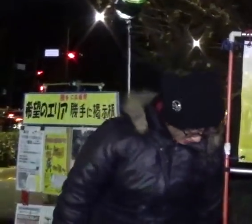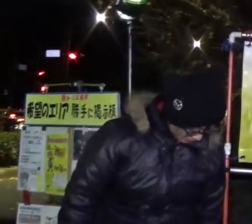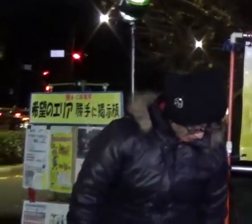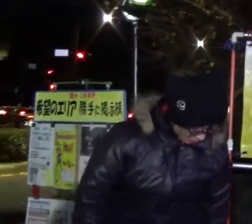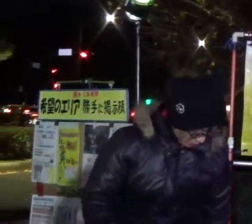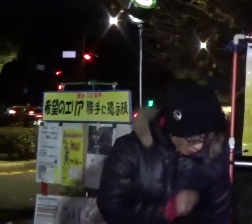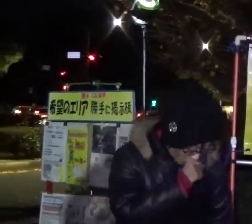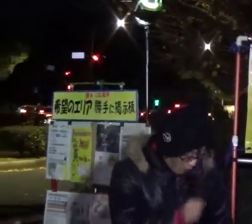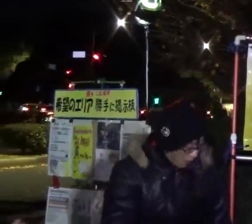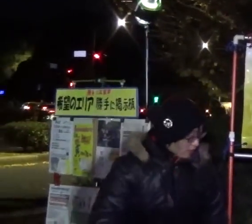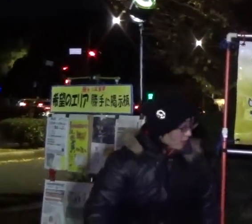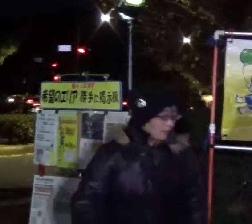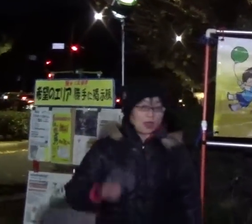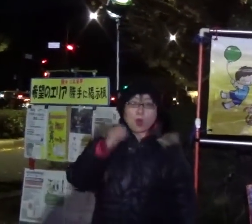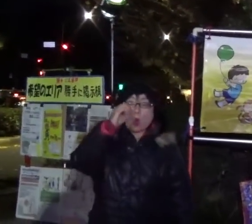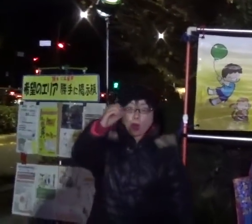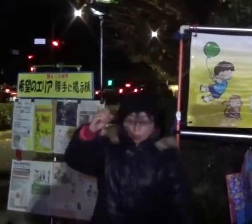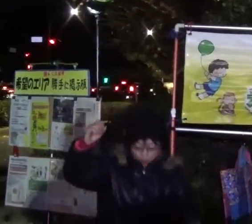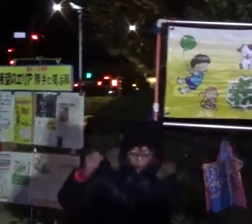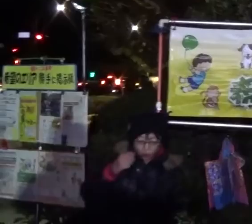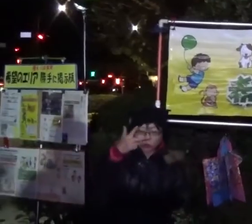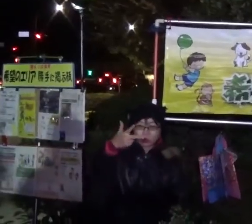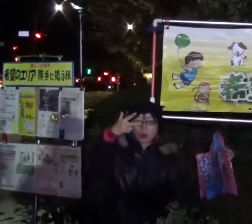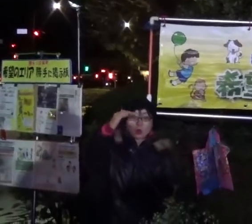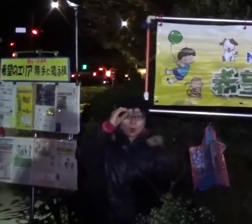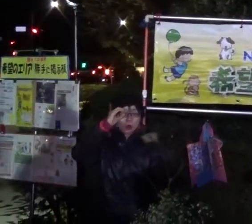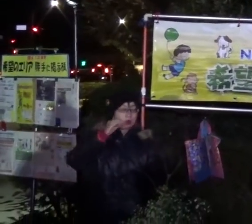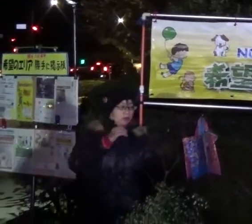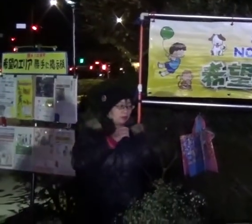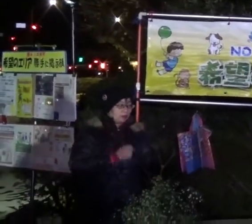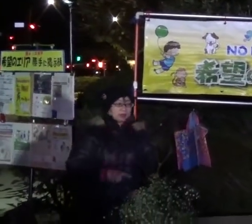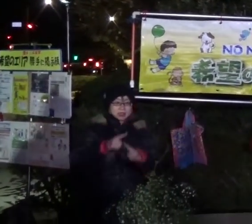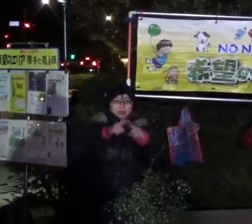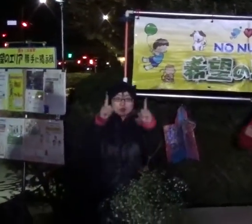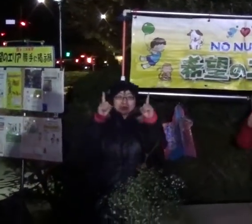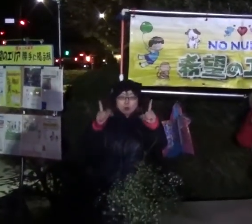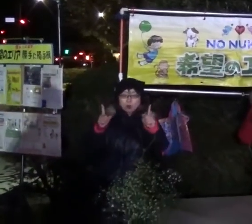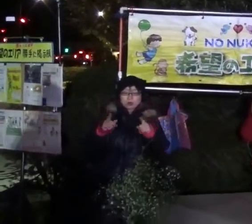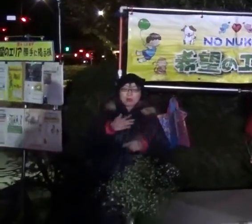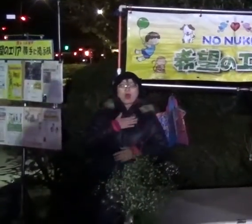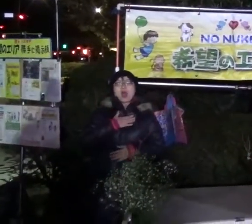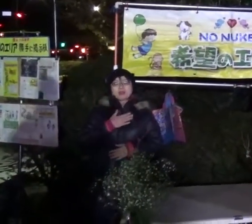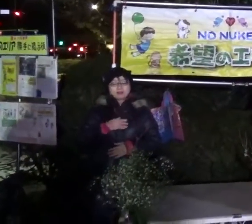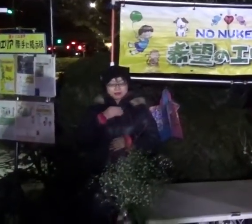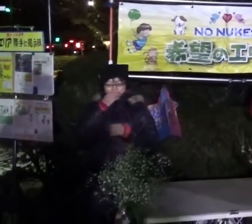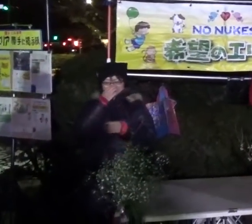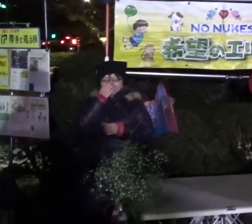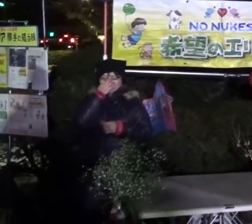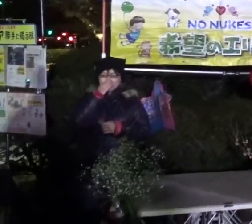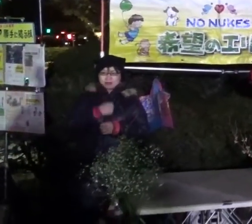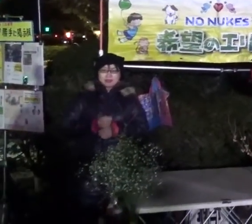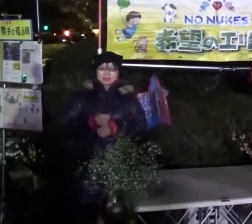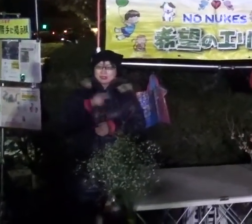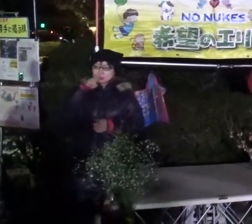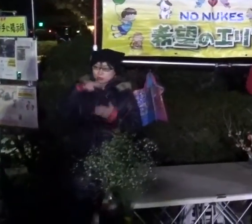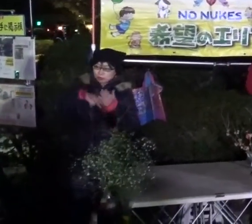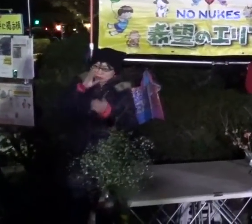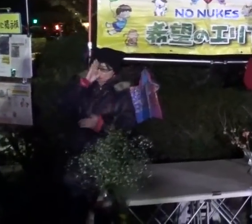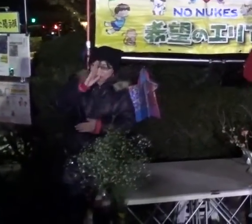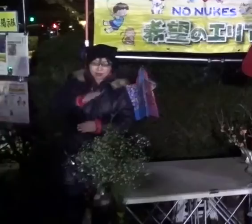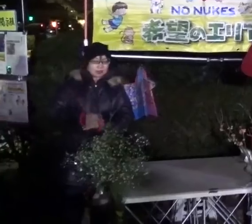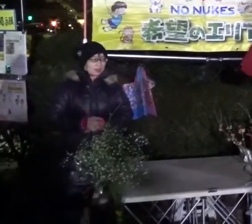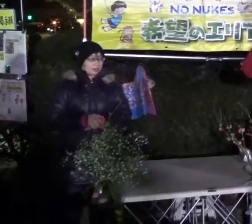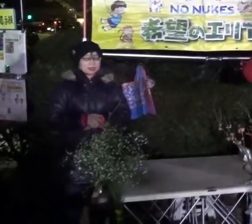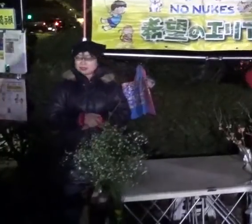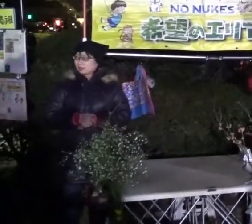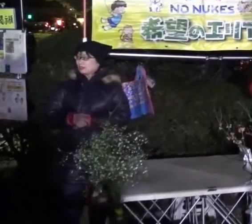すごいんですよ、和尚でもわかる資本論入門っていうタイトルなんですからね、ちゃんと読んでくださいね、和